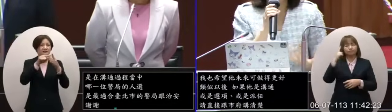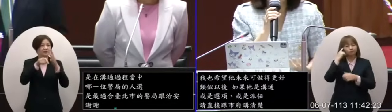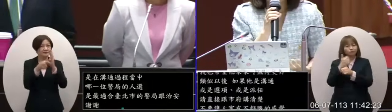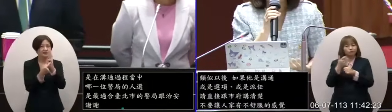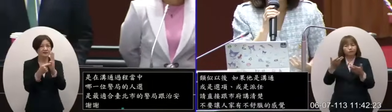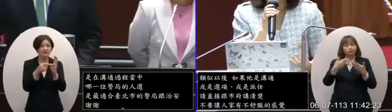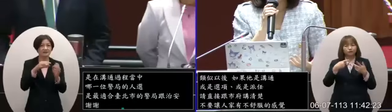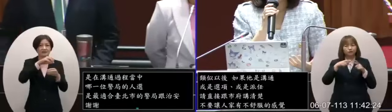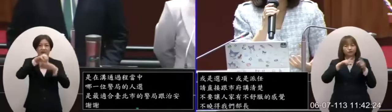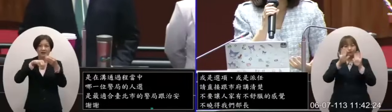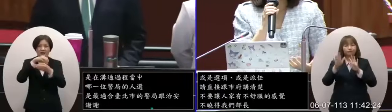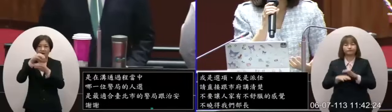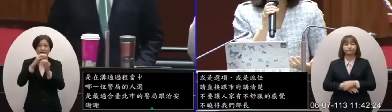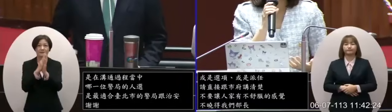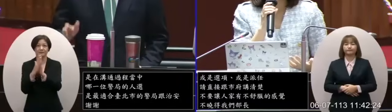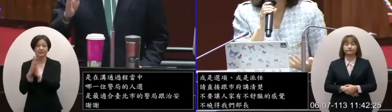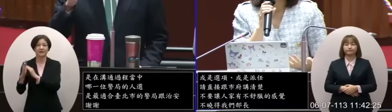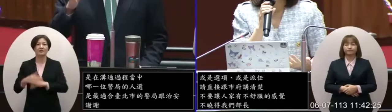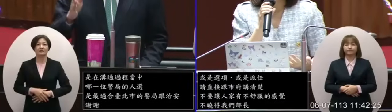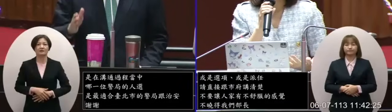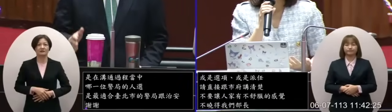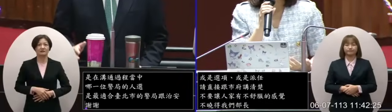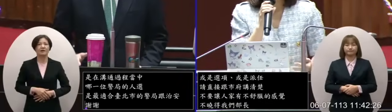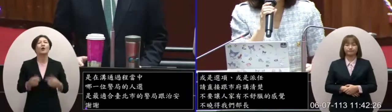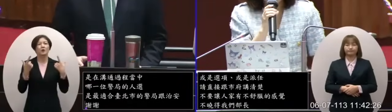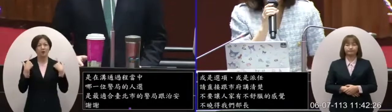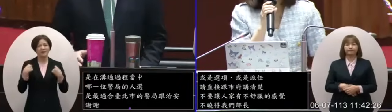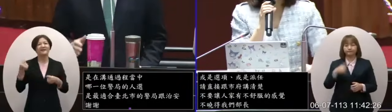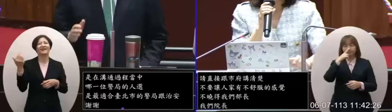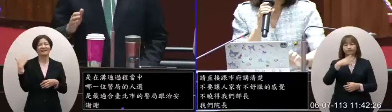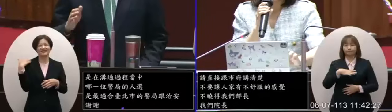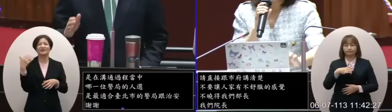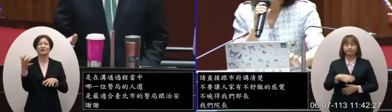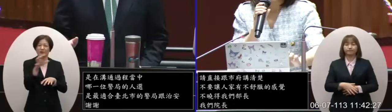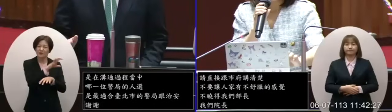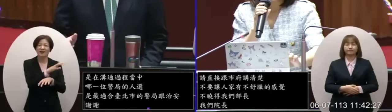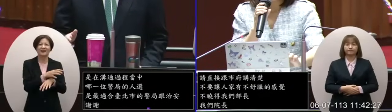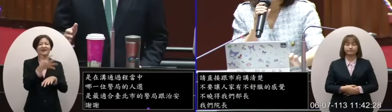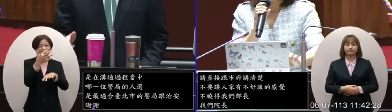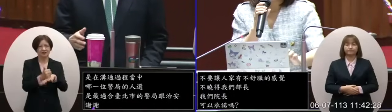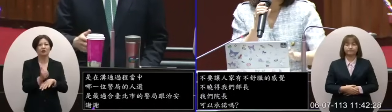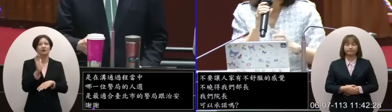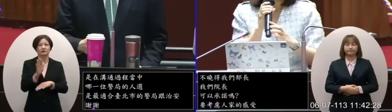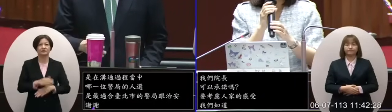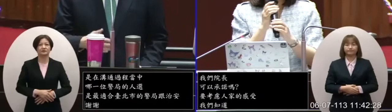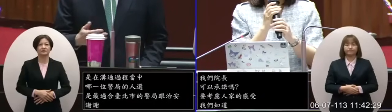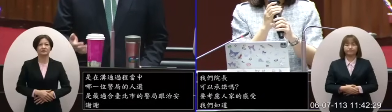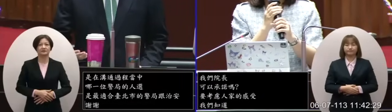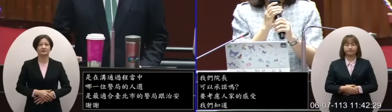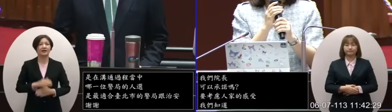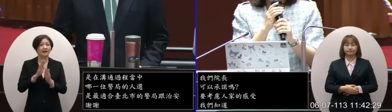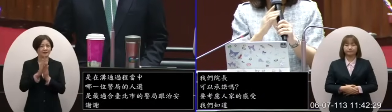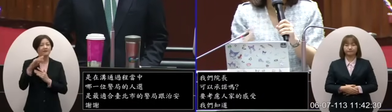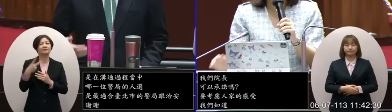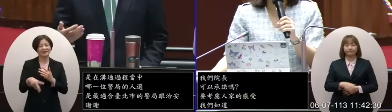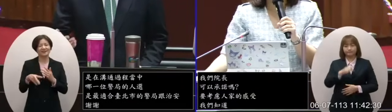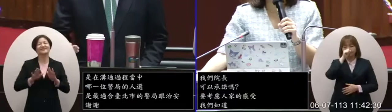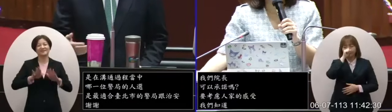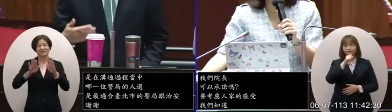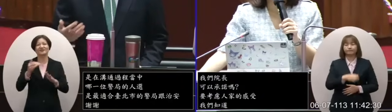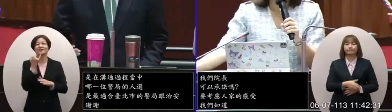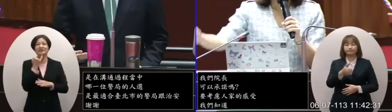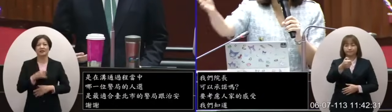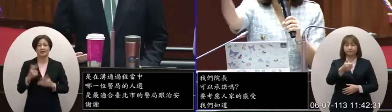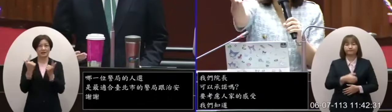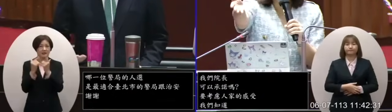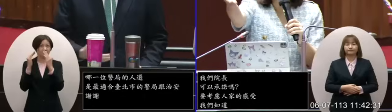家的感受。 对，人事的安排有他一定的惯例。 我们知道。 但这个过程，我认为以后我们可以更精进的。 好的， 跟台北